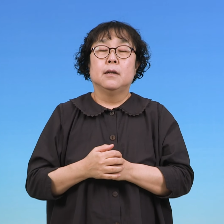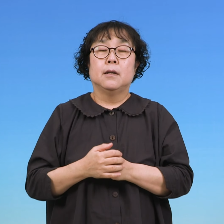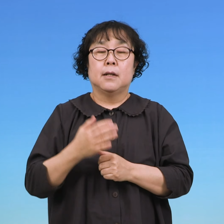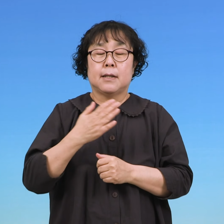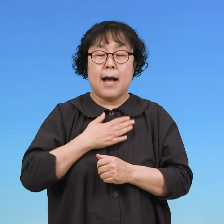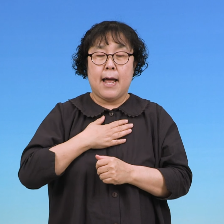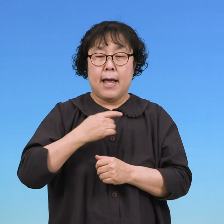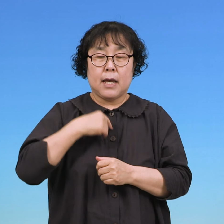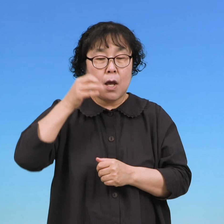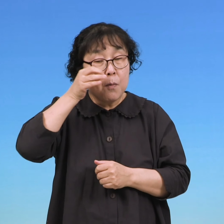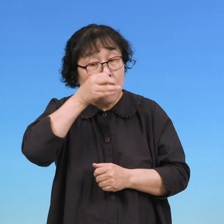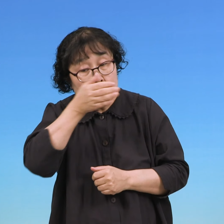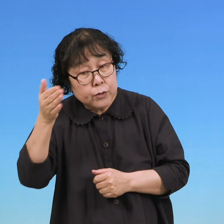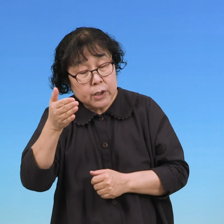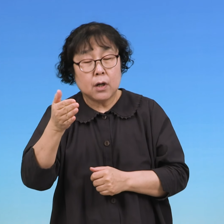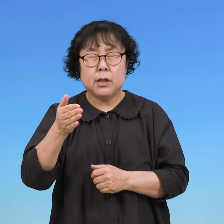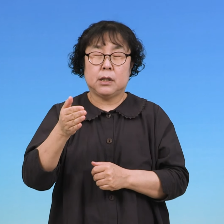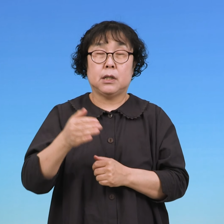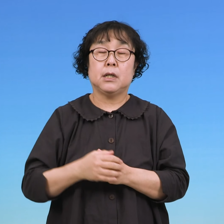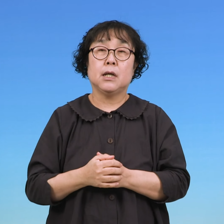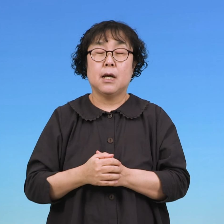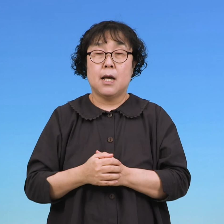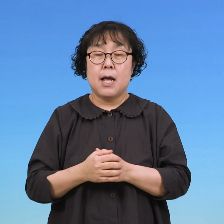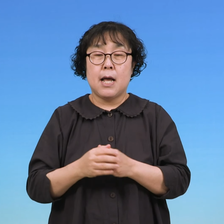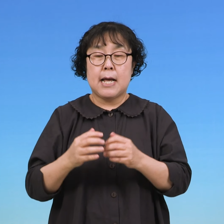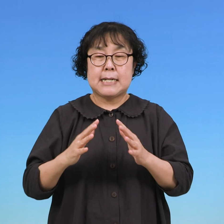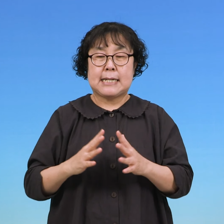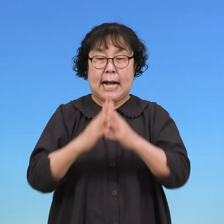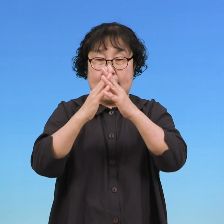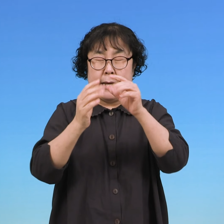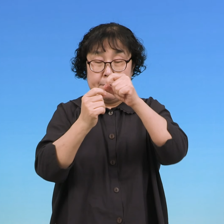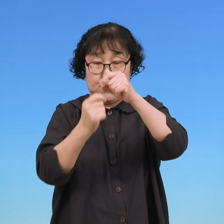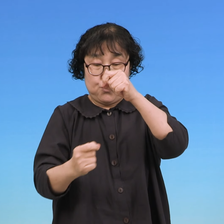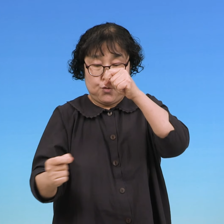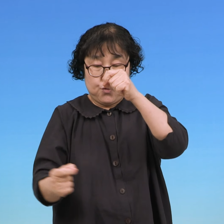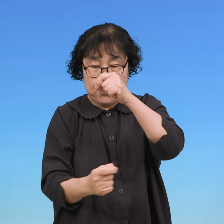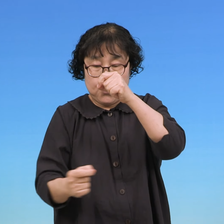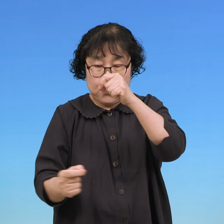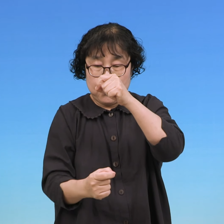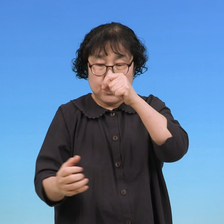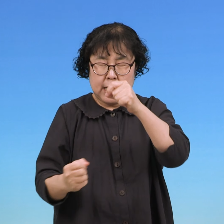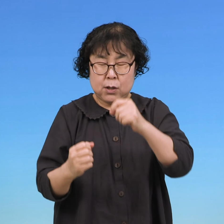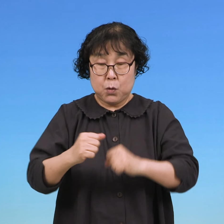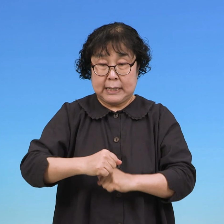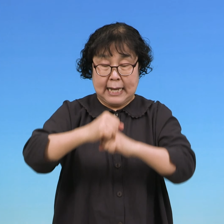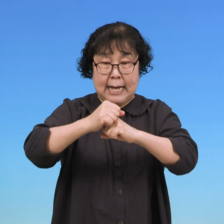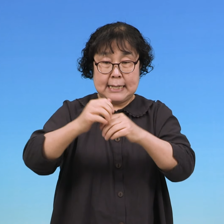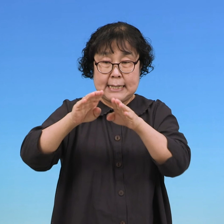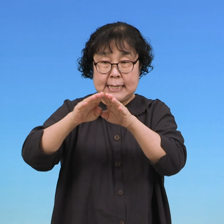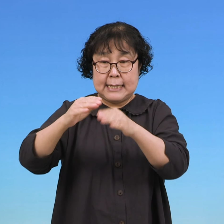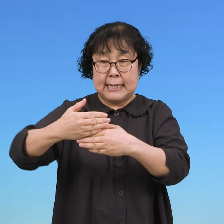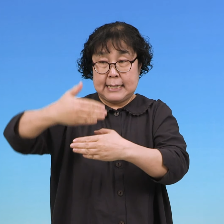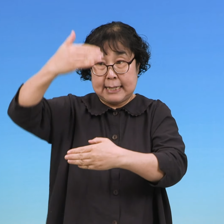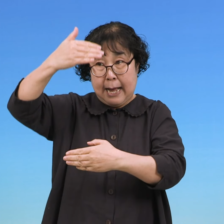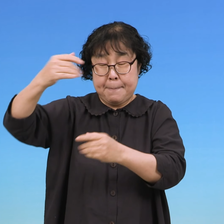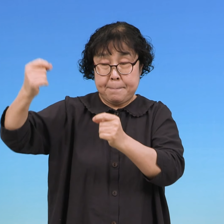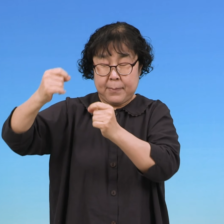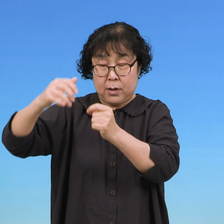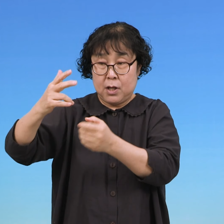보십시오. 또 내게 보이신 것이 이러하니라. 다림줄을 가지고 쌓은 담 곁에 주께서 손에